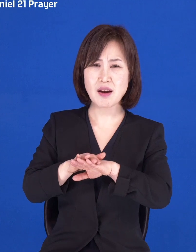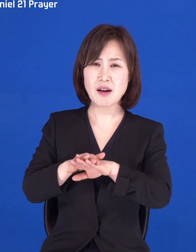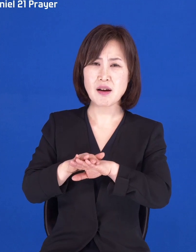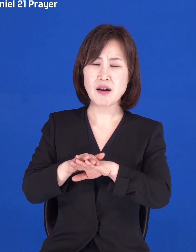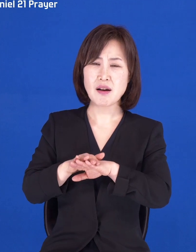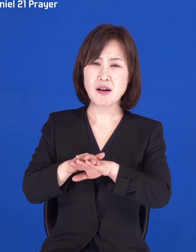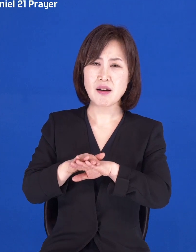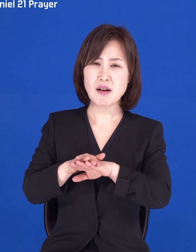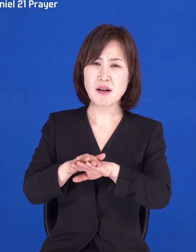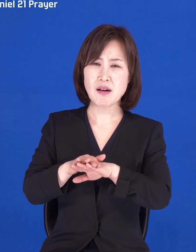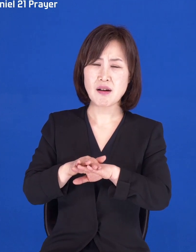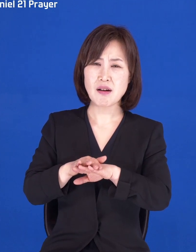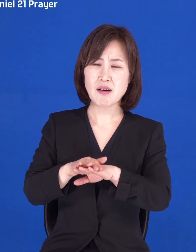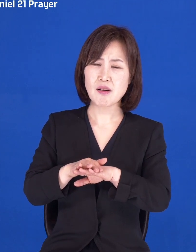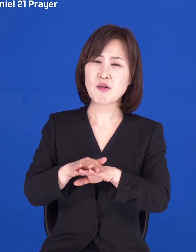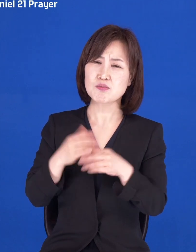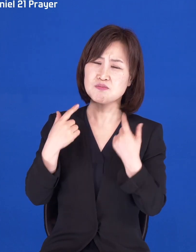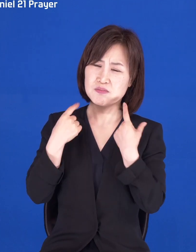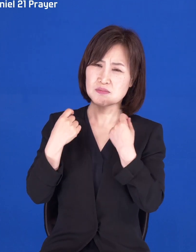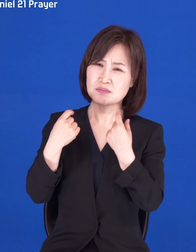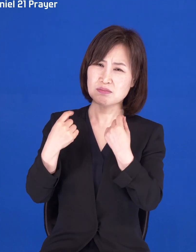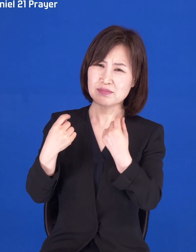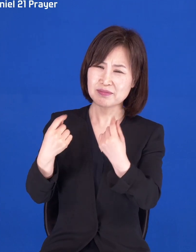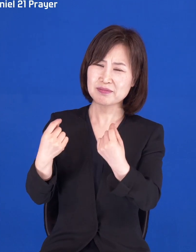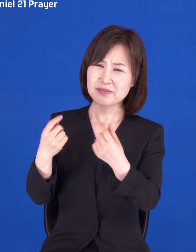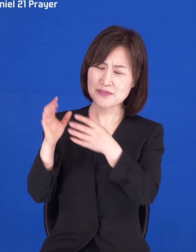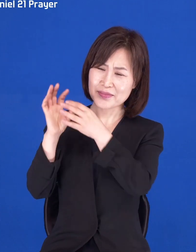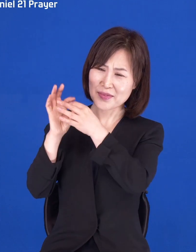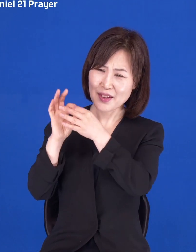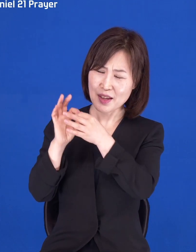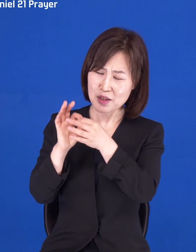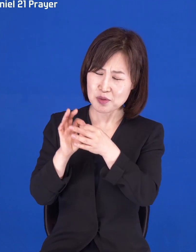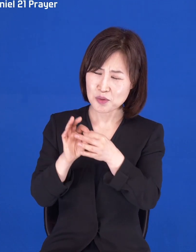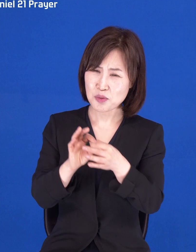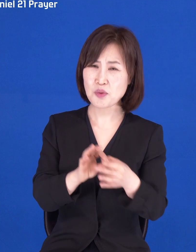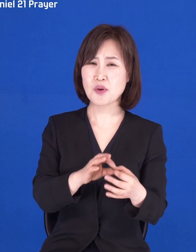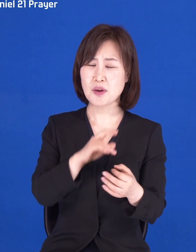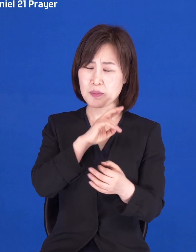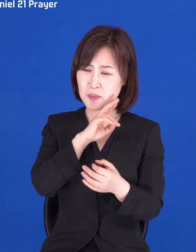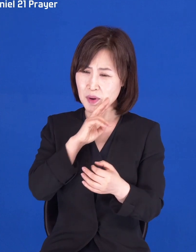예배가 그냥 지금처럼 쭉 지속될 줄만 알았습니다.